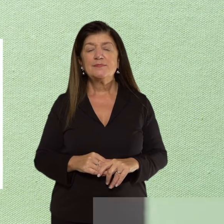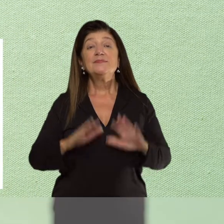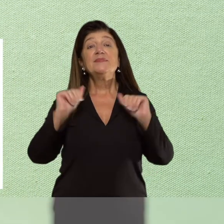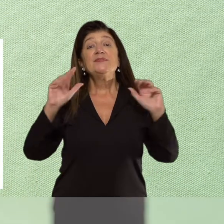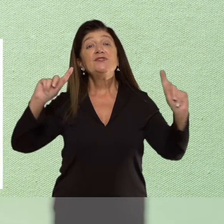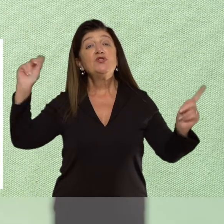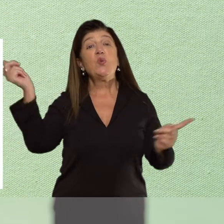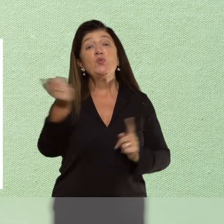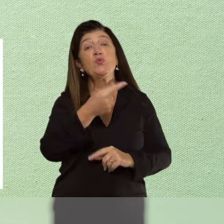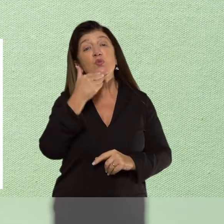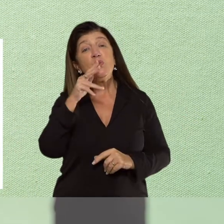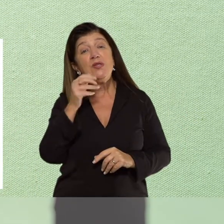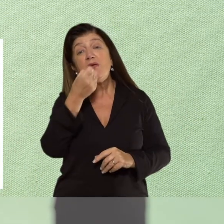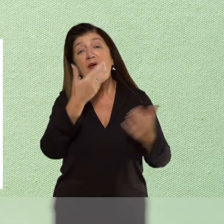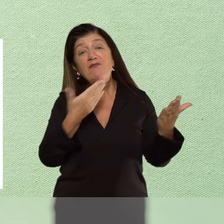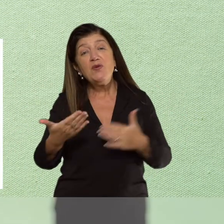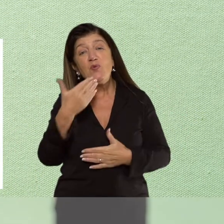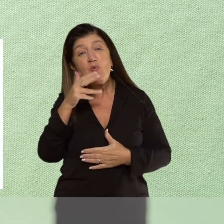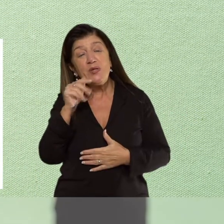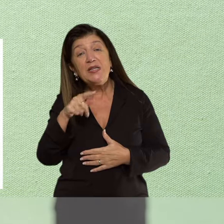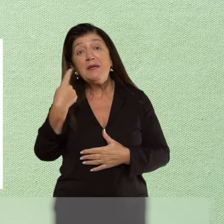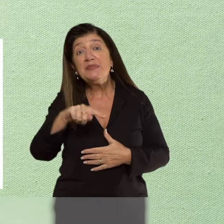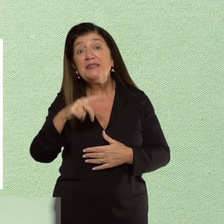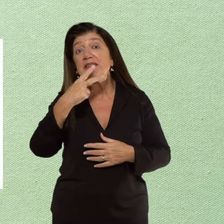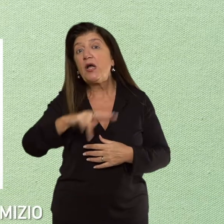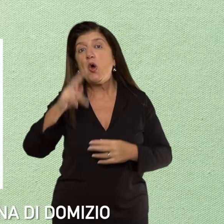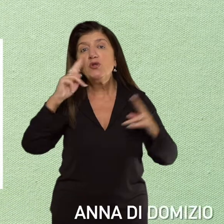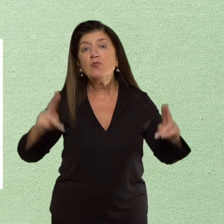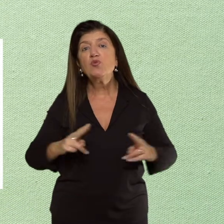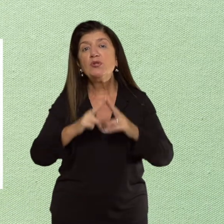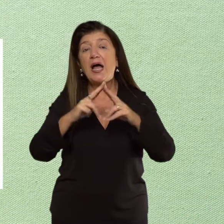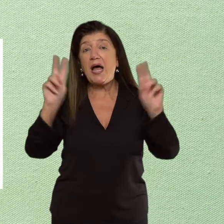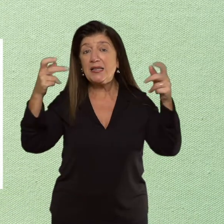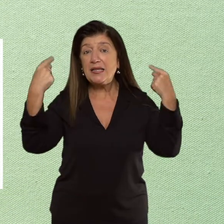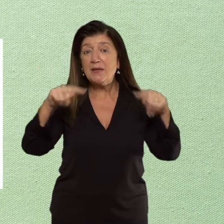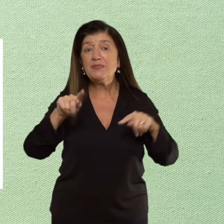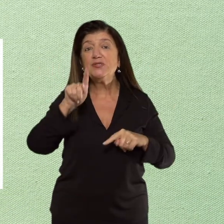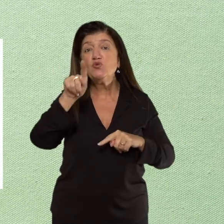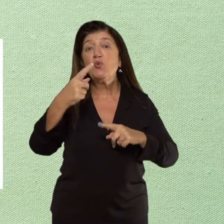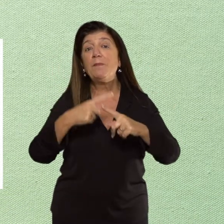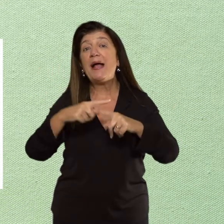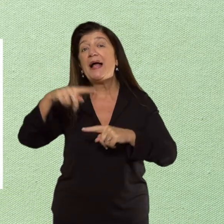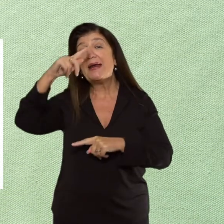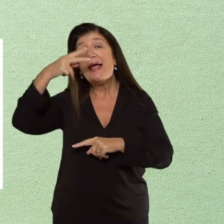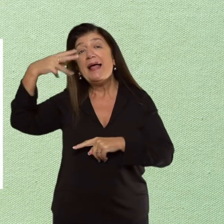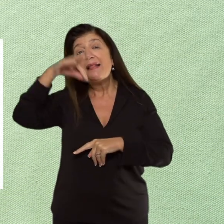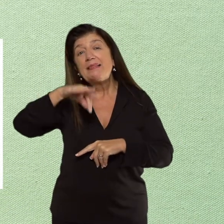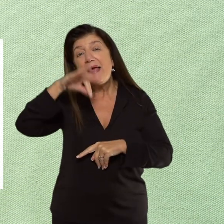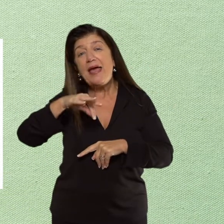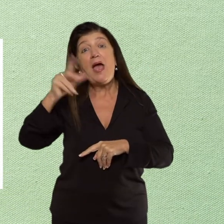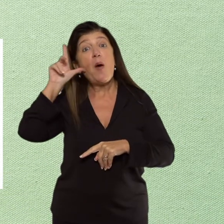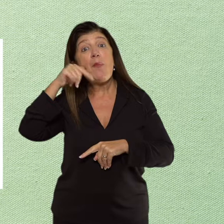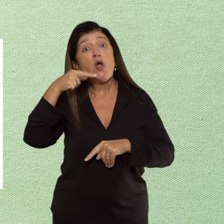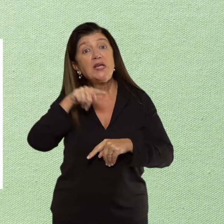Salve a tutti e a tutti, benvenute e benvenuti alla seconda puntata di A Tu per Te Podcast, un podcast realizzato da Volonbrite